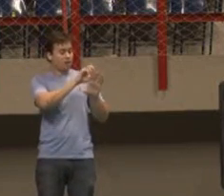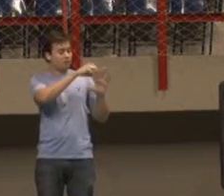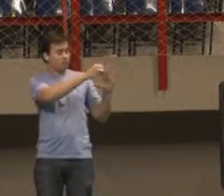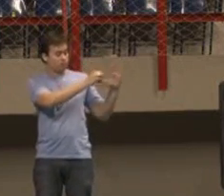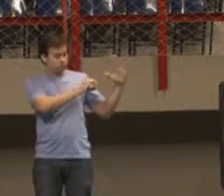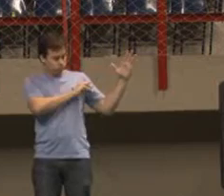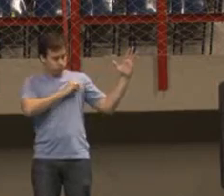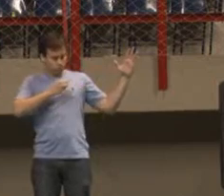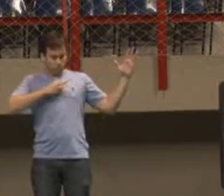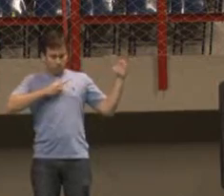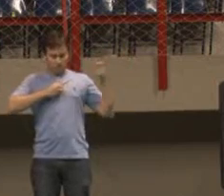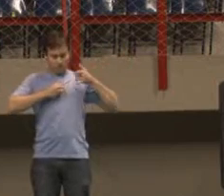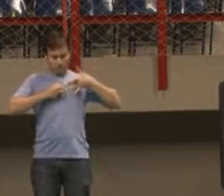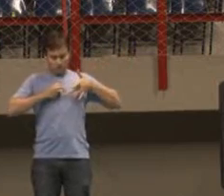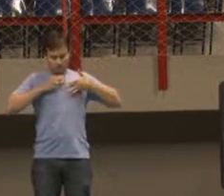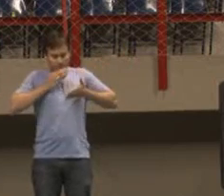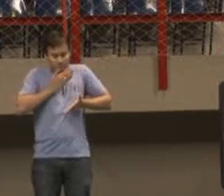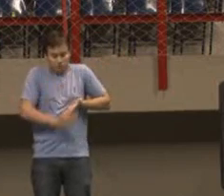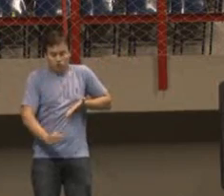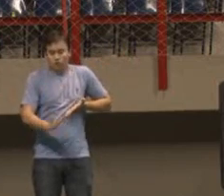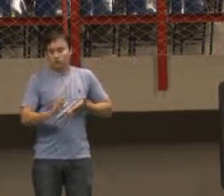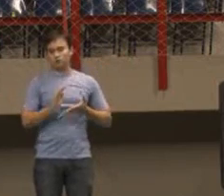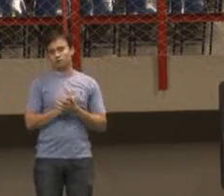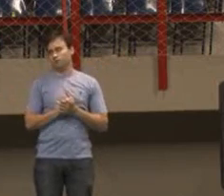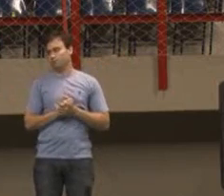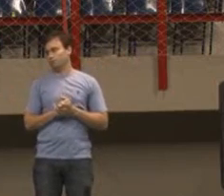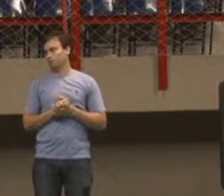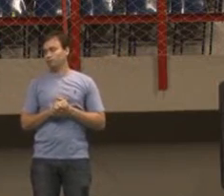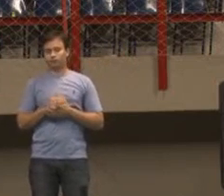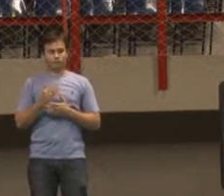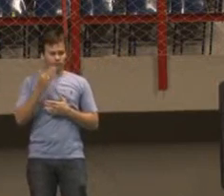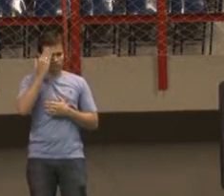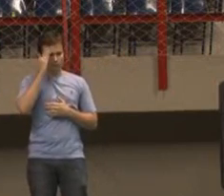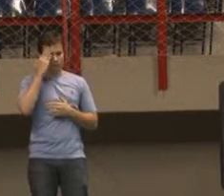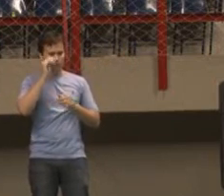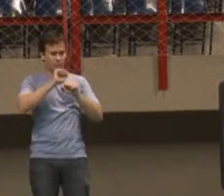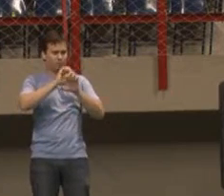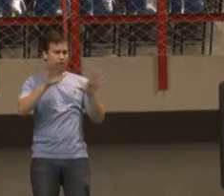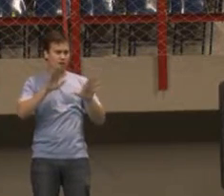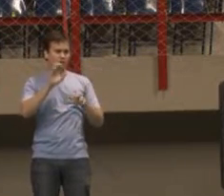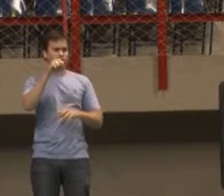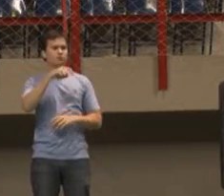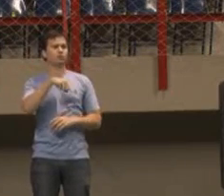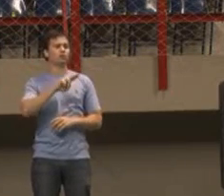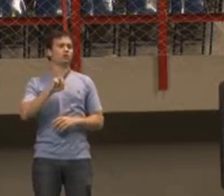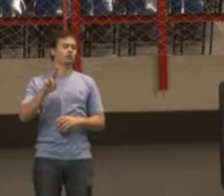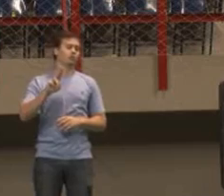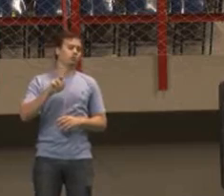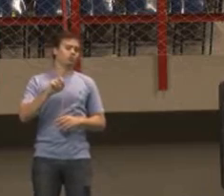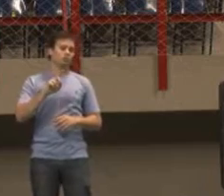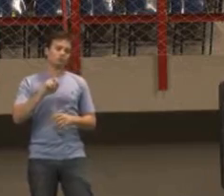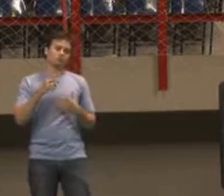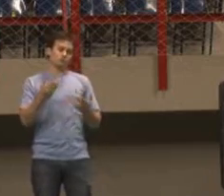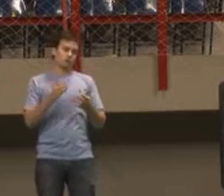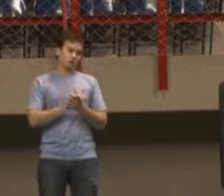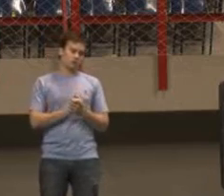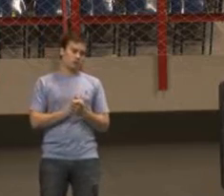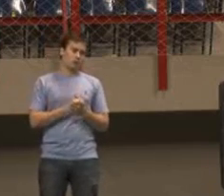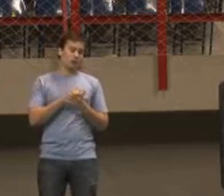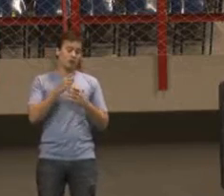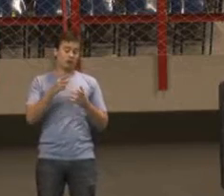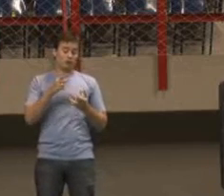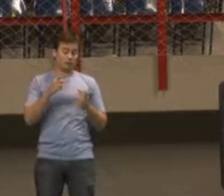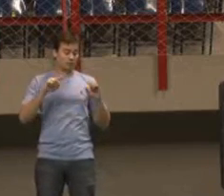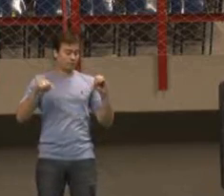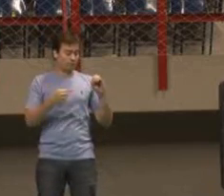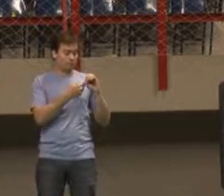vezes quando já houve o quê? A fecundação. Tá claro, gente? Sim ou não? Ele é conceptivo, ele impede